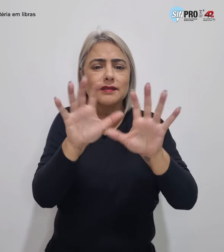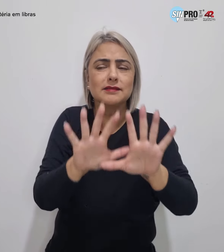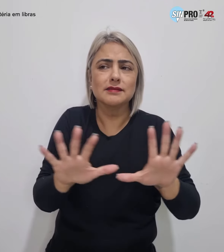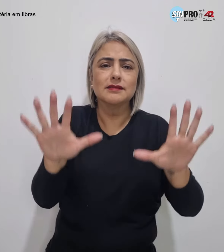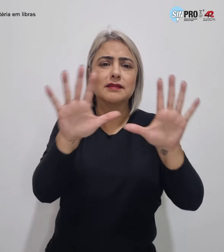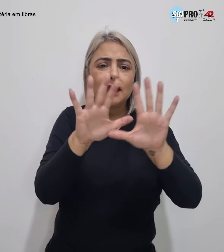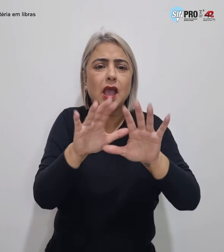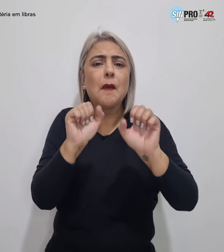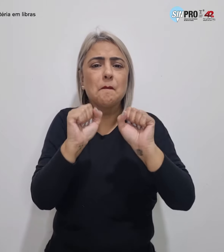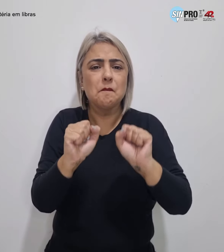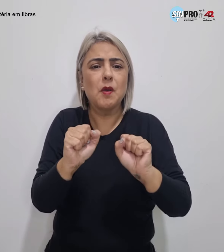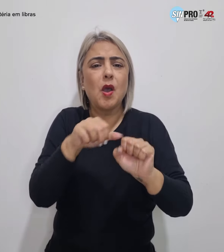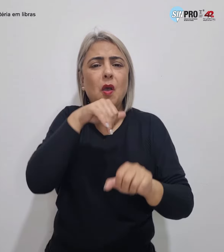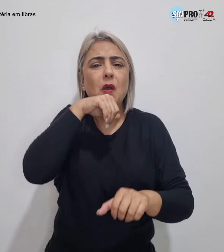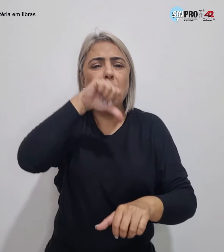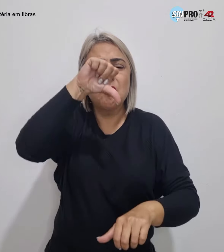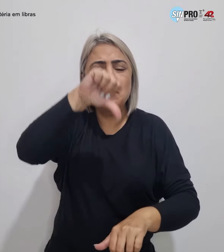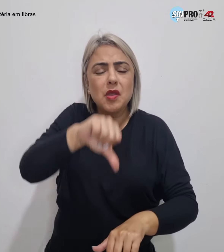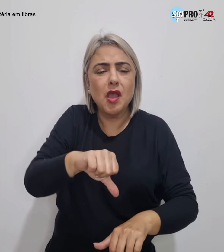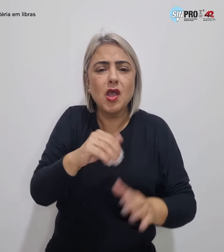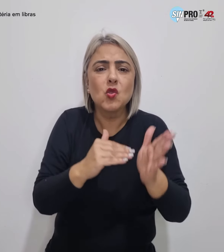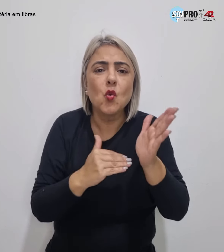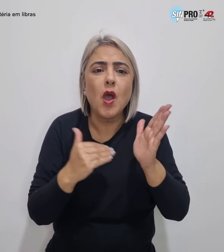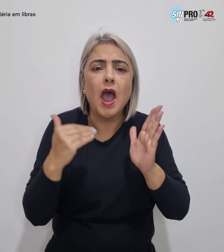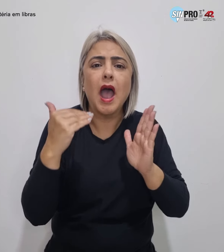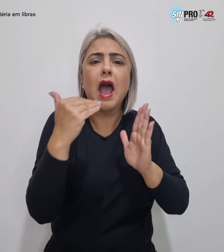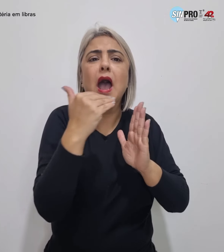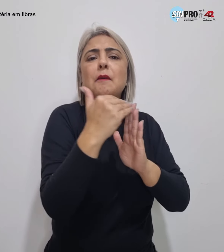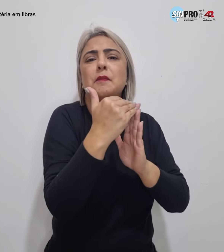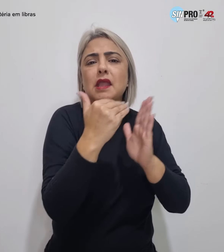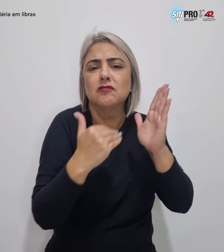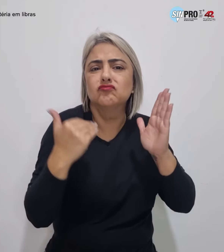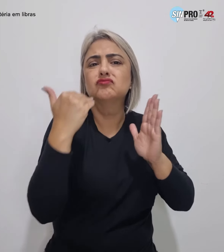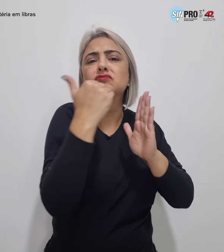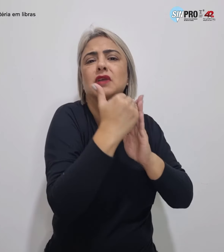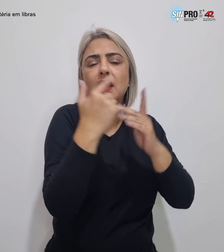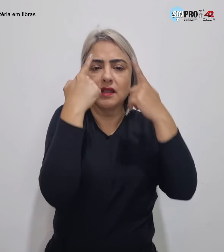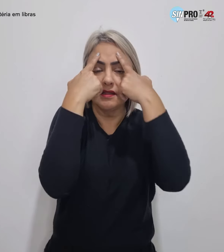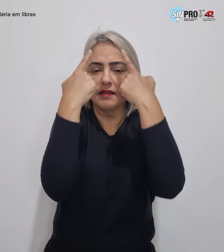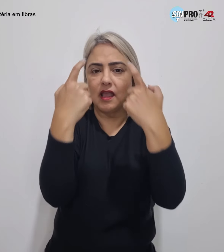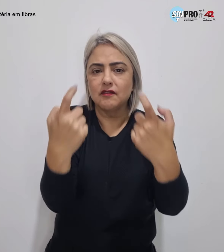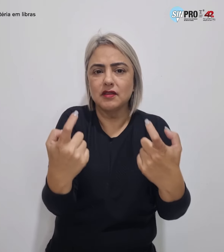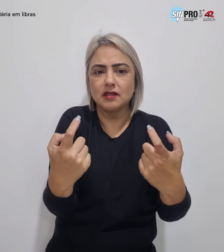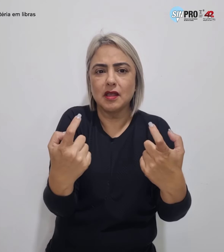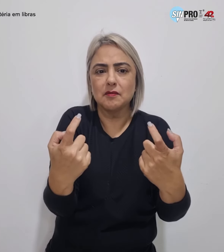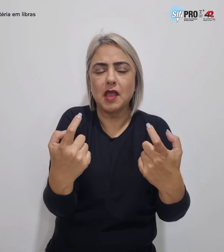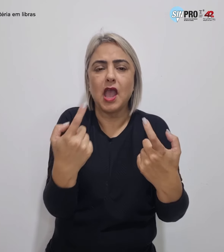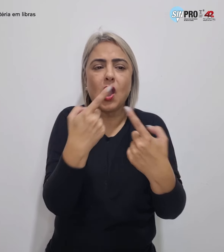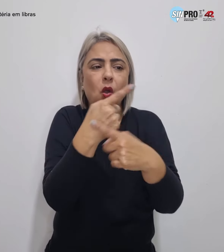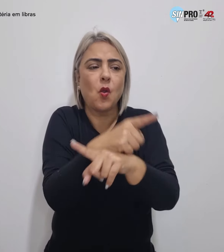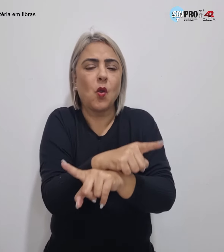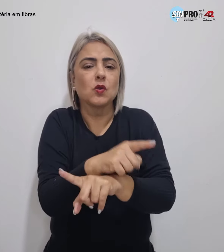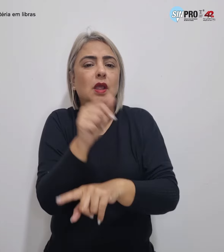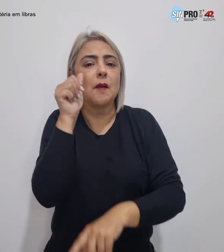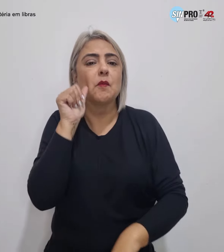piorar diante do crescimento ininterrupto da violência letal contra mulher no período